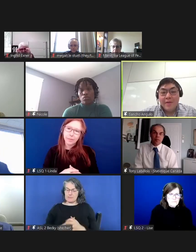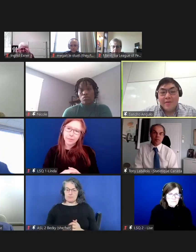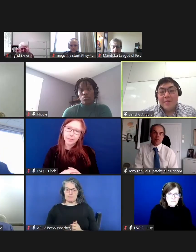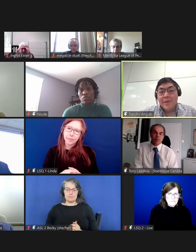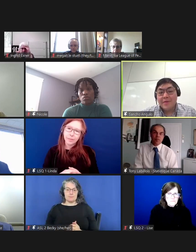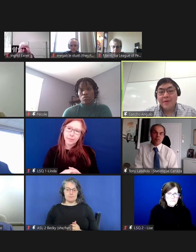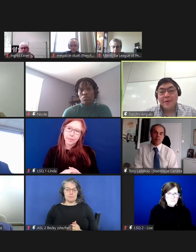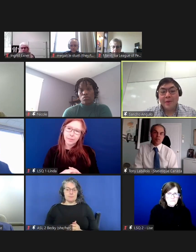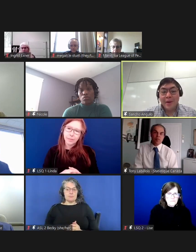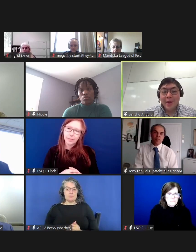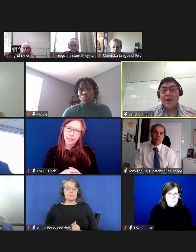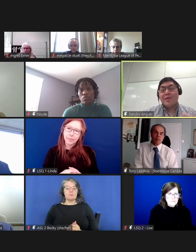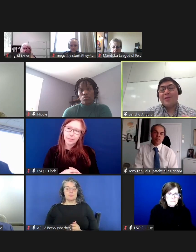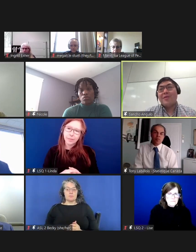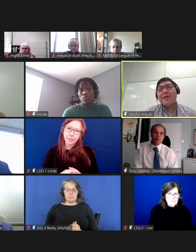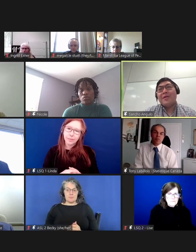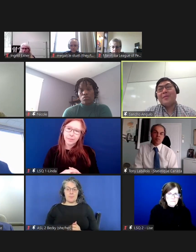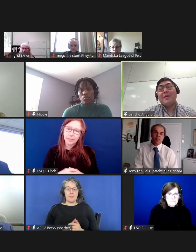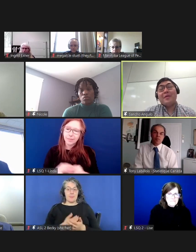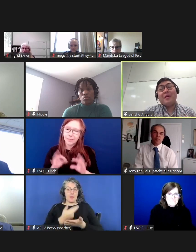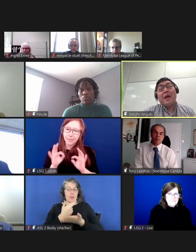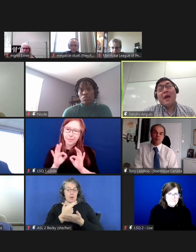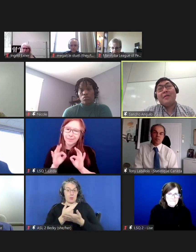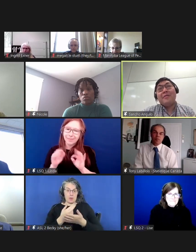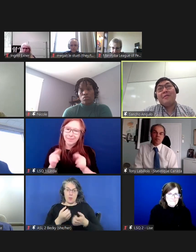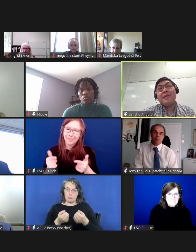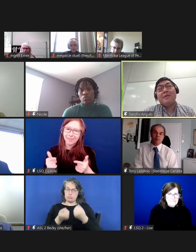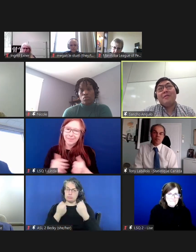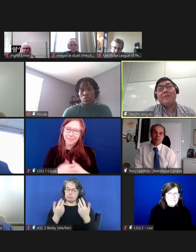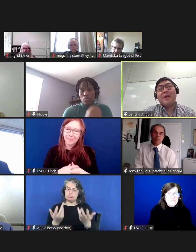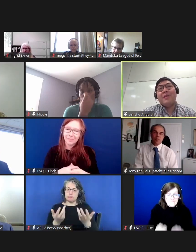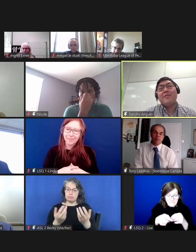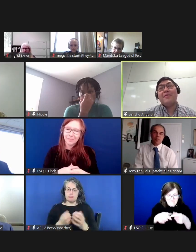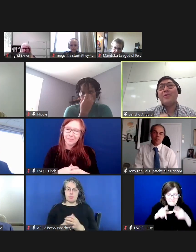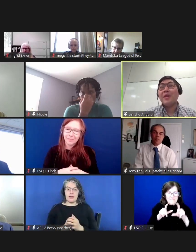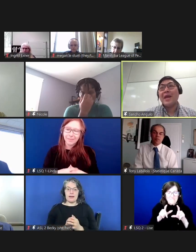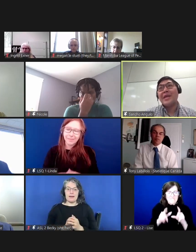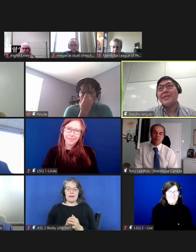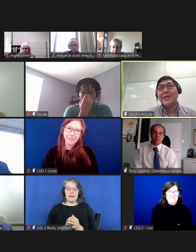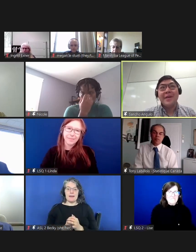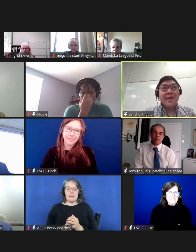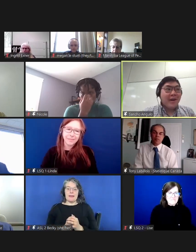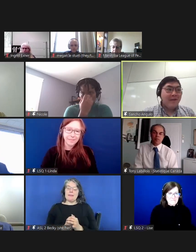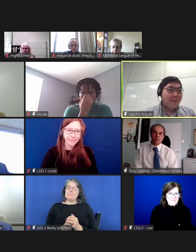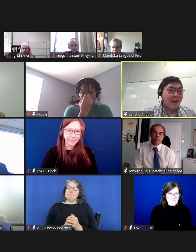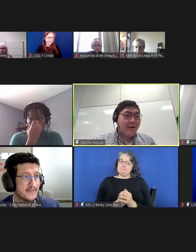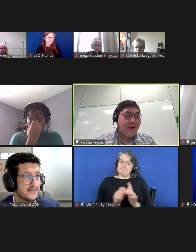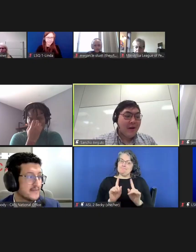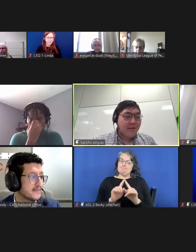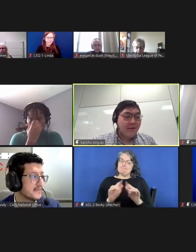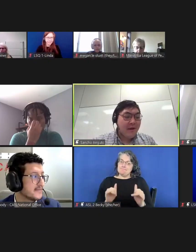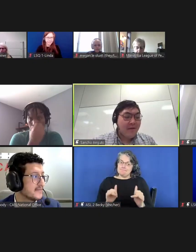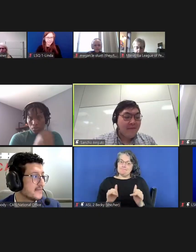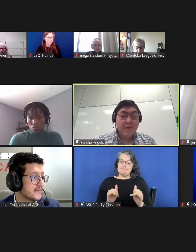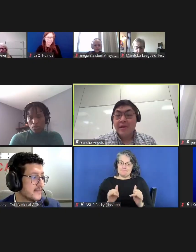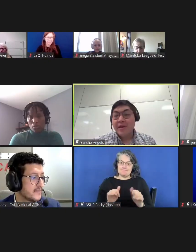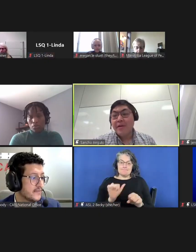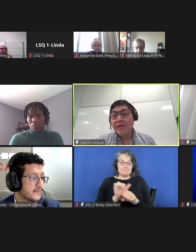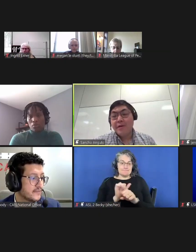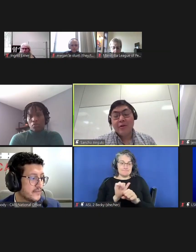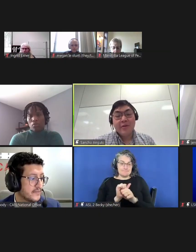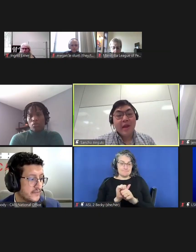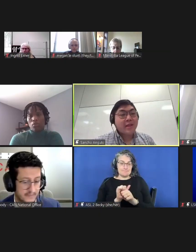There's a lot of them, and so there's been I can certainly say there's been a lot of duplication of work across